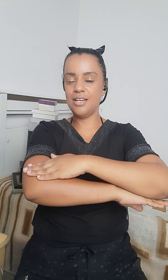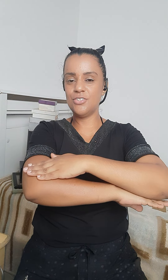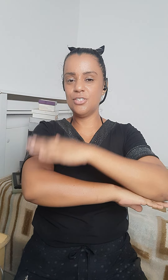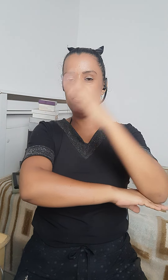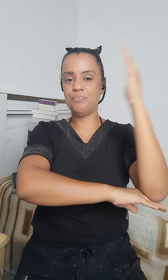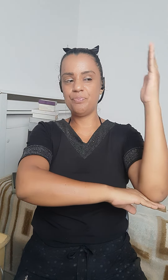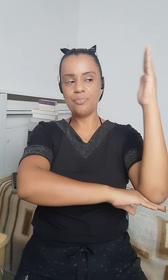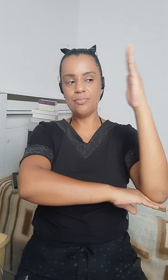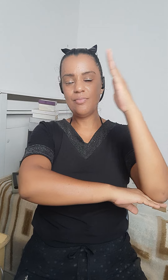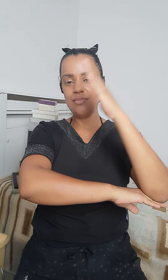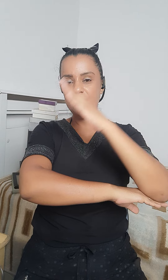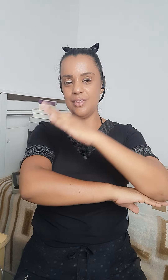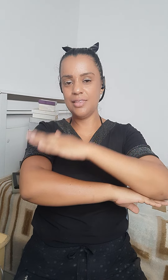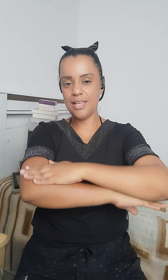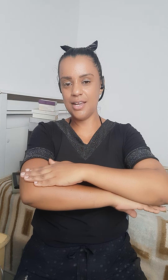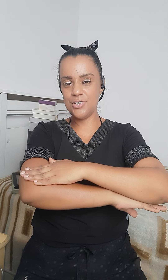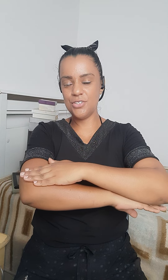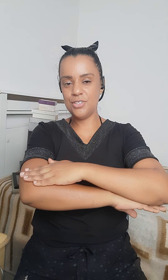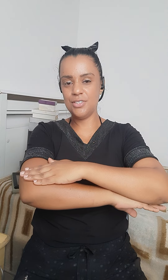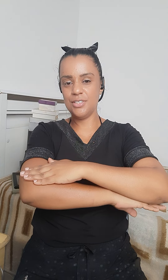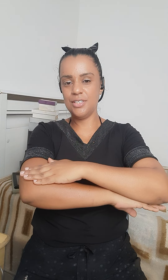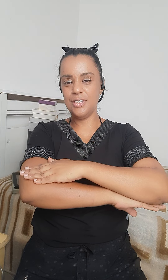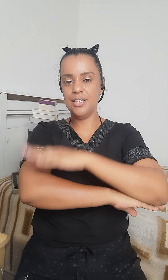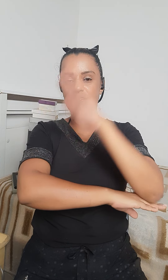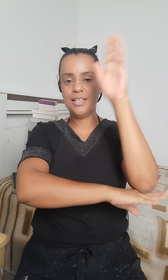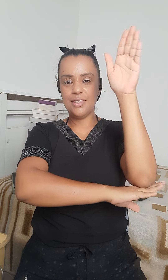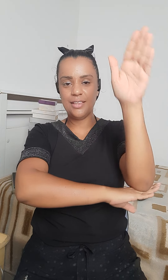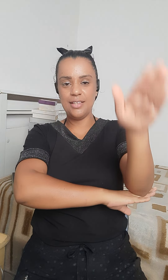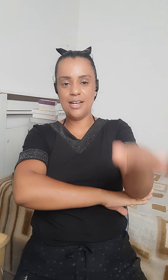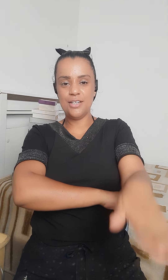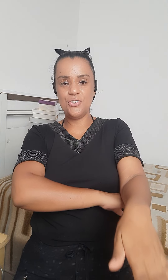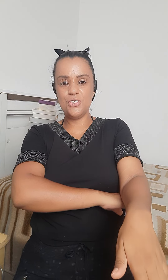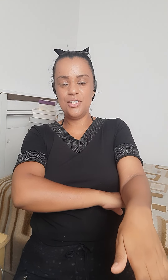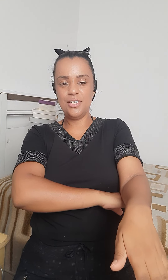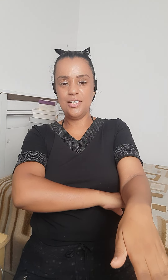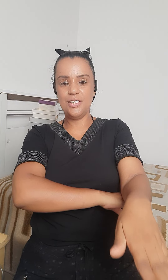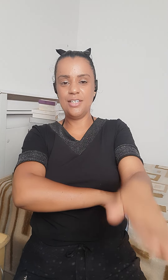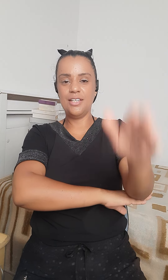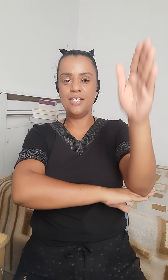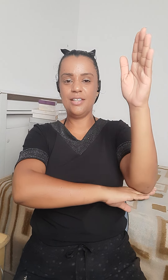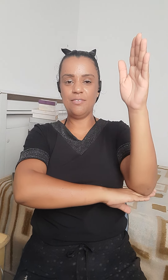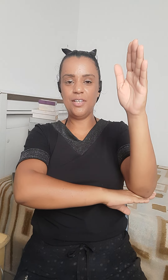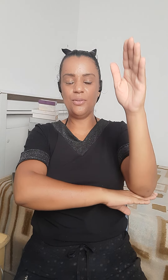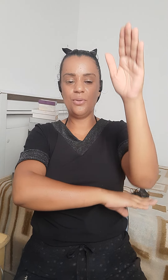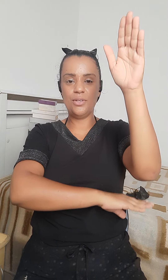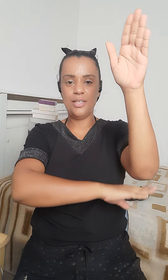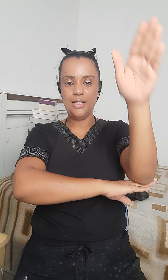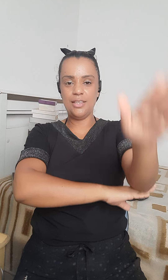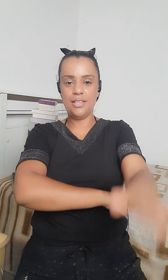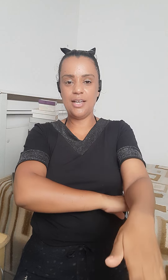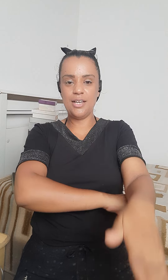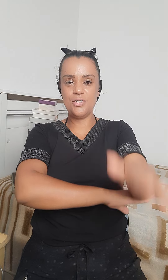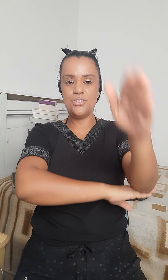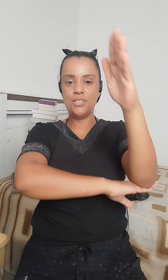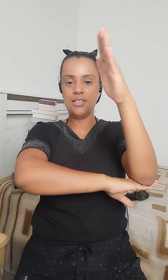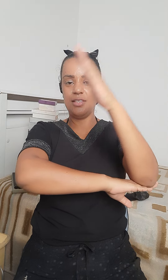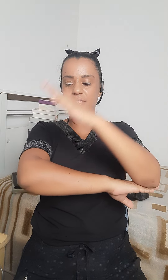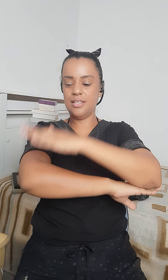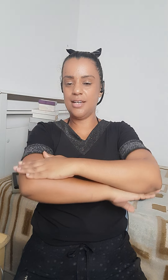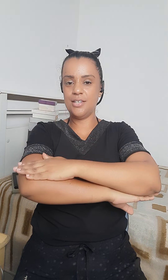Tarde. Tarde. Tarde. Tá vendo, ó? Tarde,